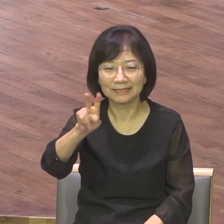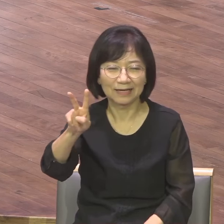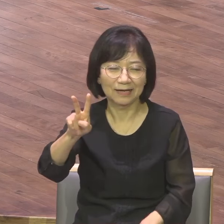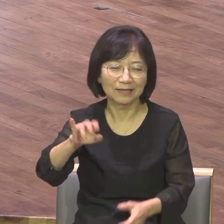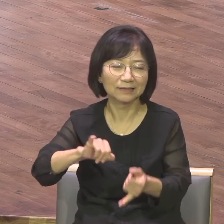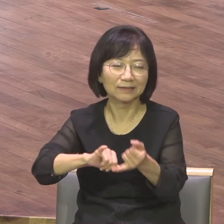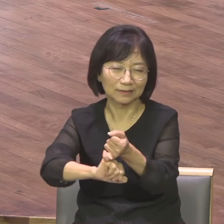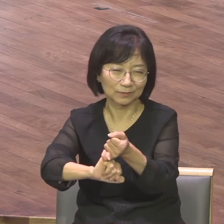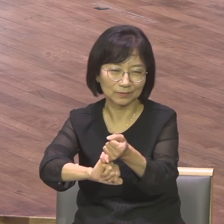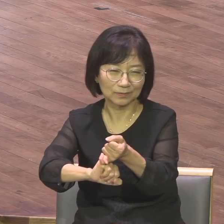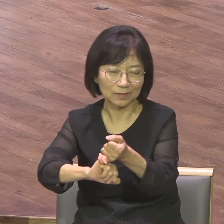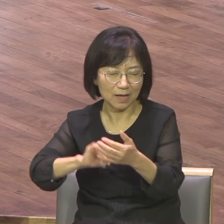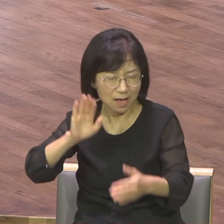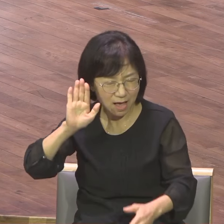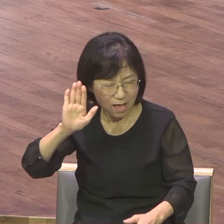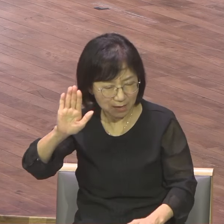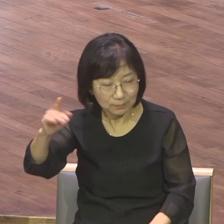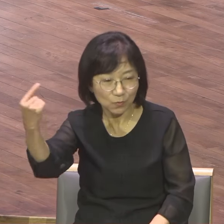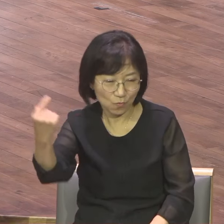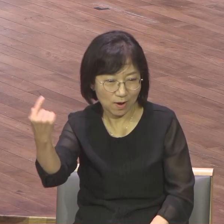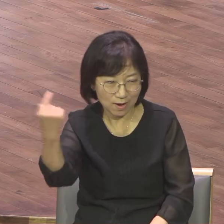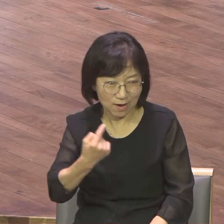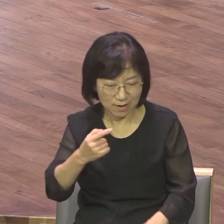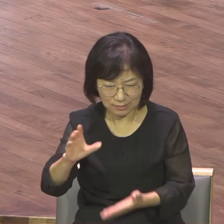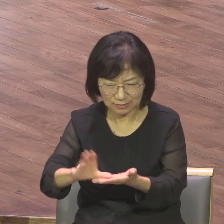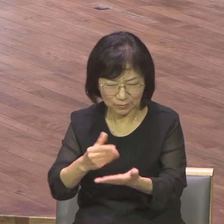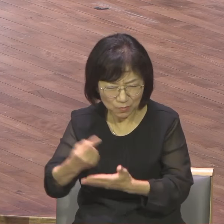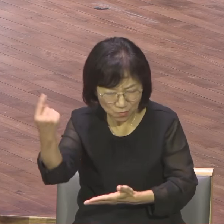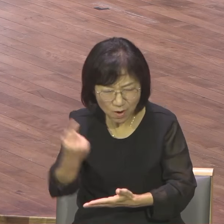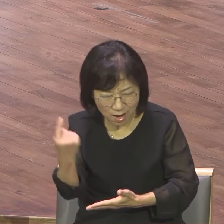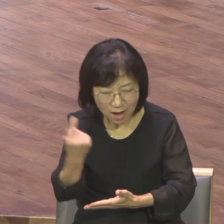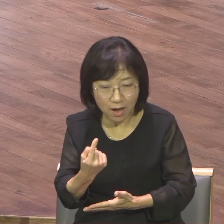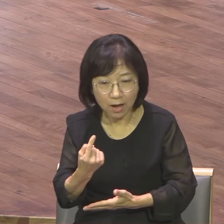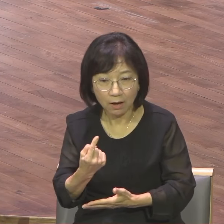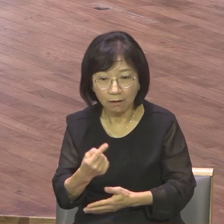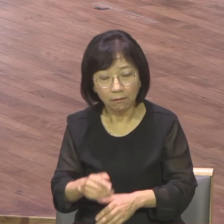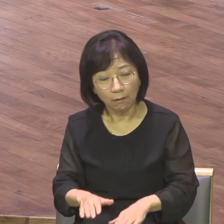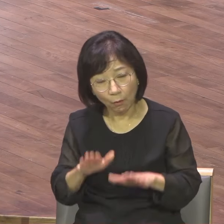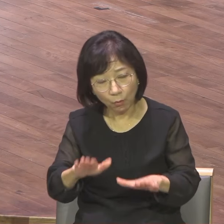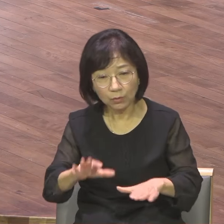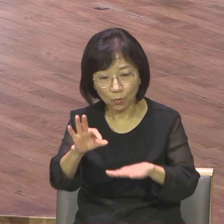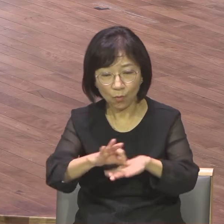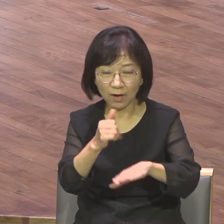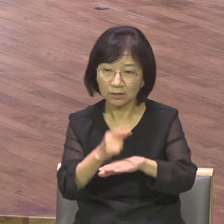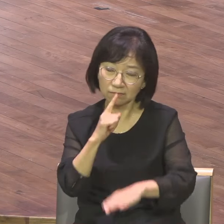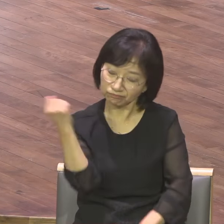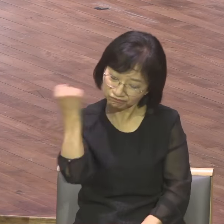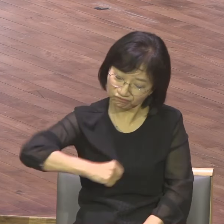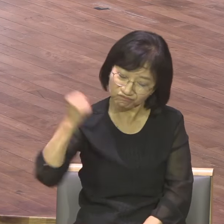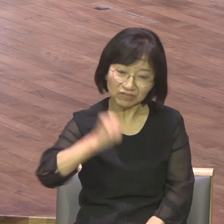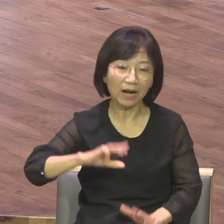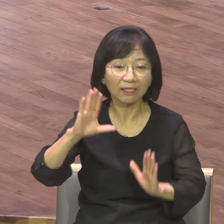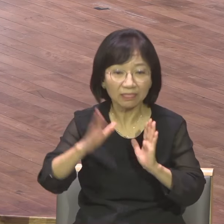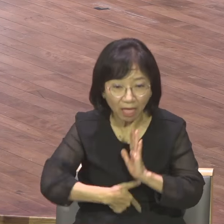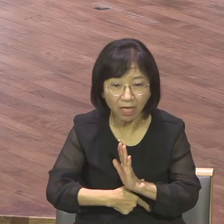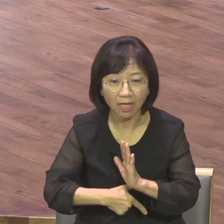메시아가 오실 것을 미리 예언했습니다. 여기서 하필이면 여기서 무슨 말입니까? 이게